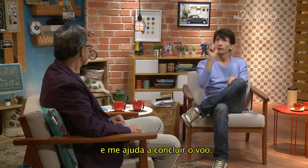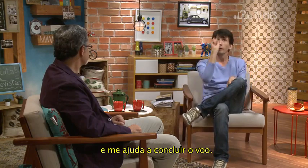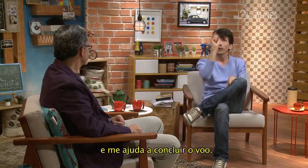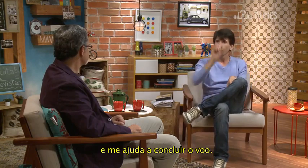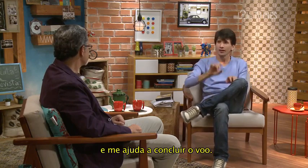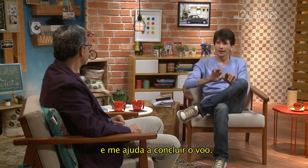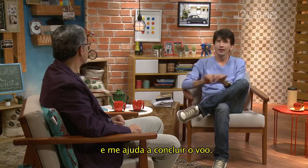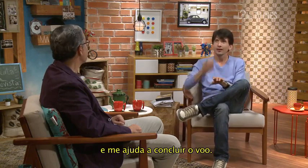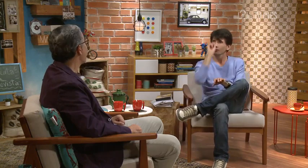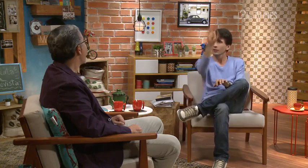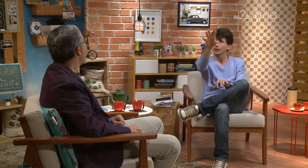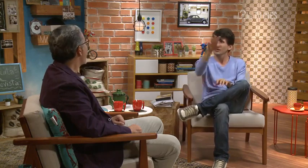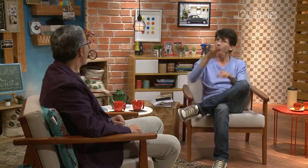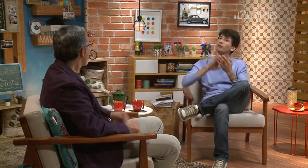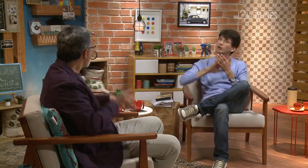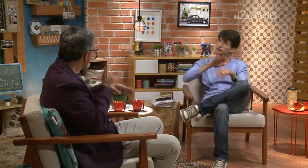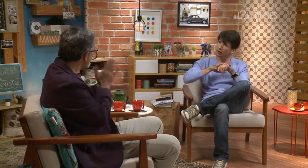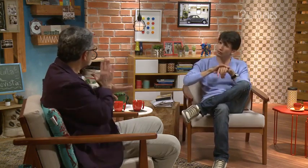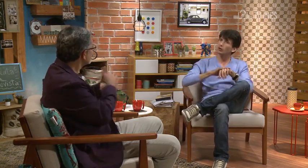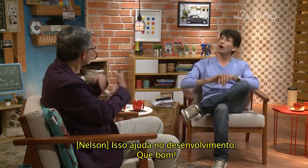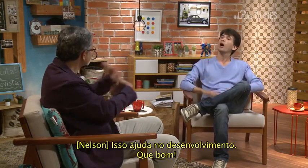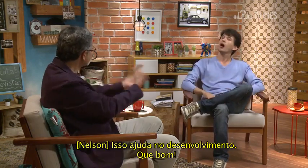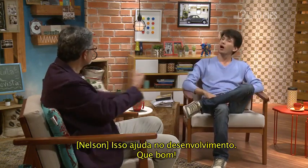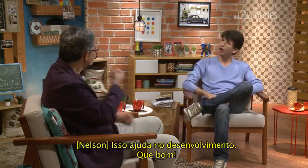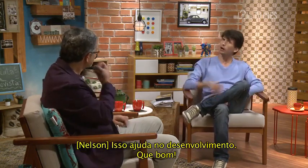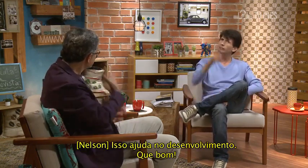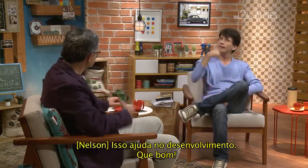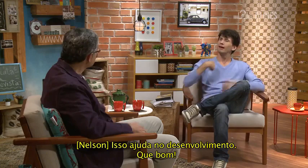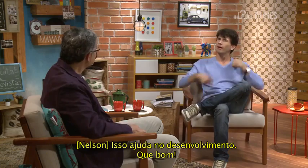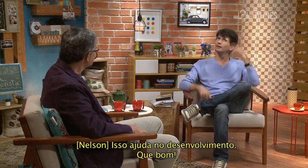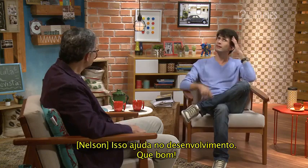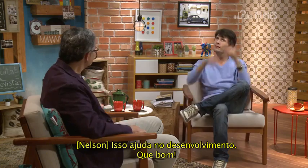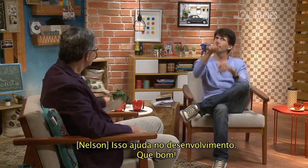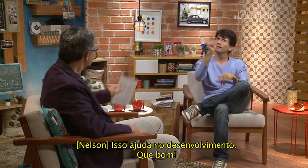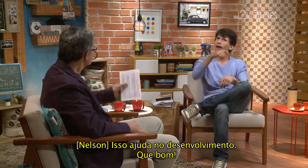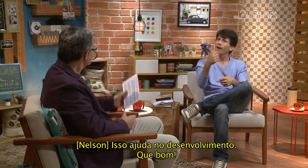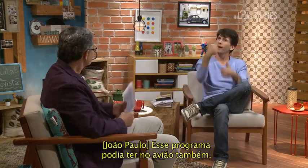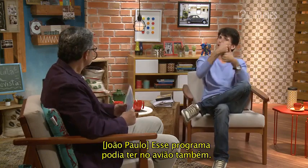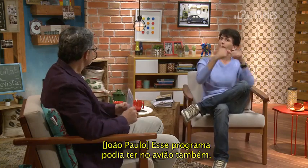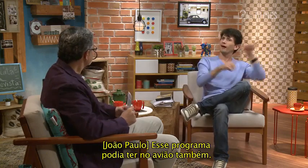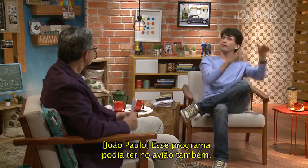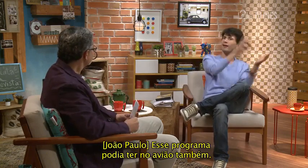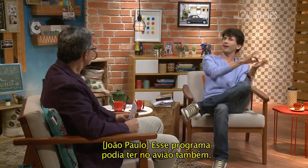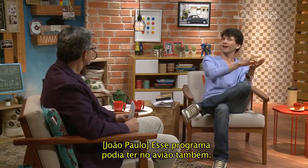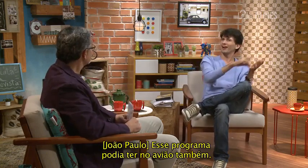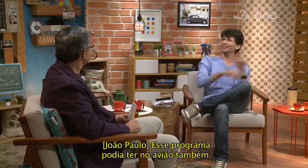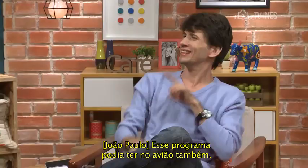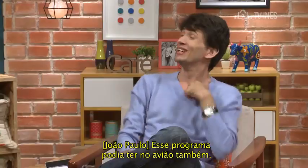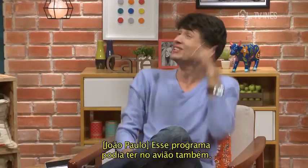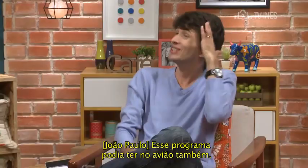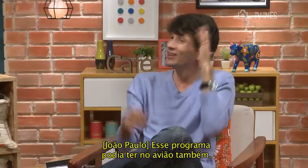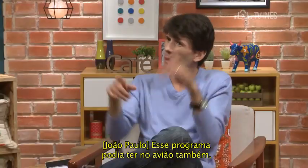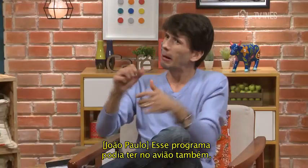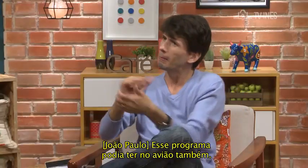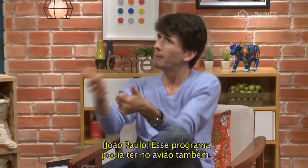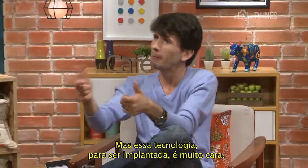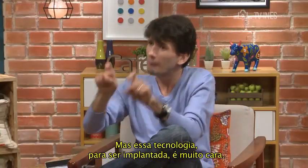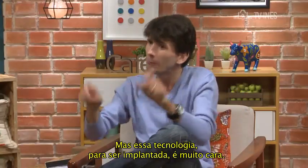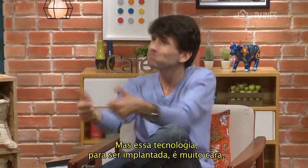o voo é isso ajuda no desenvolvimento Que bom esse programa podia ter no avião também mas